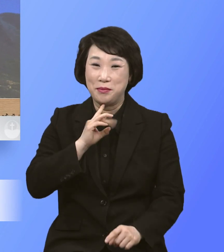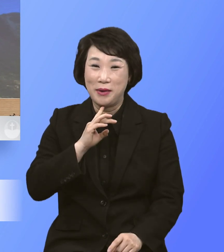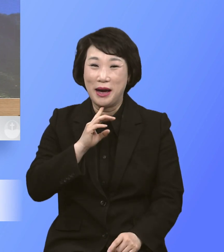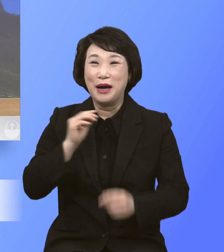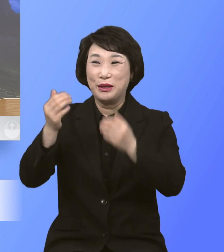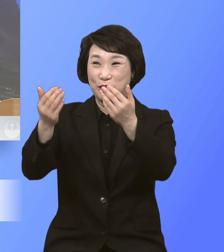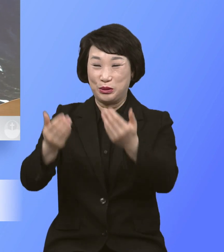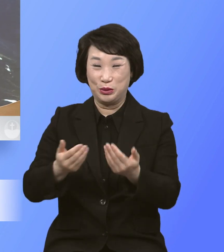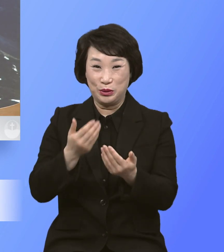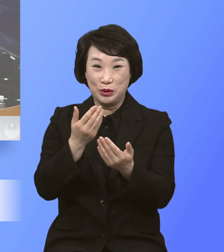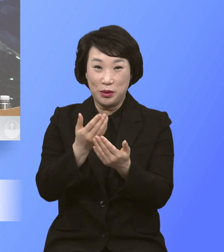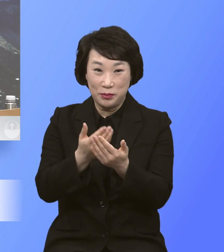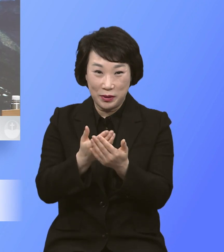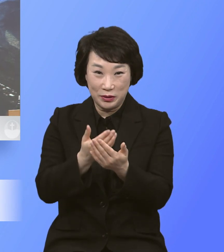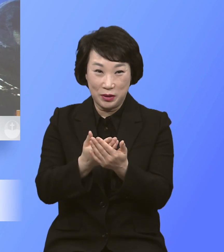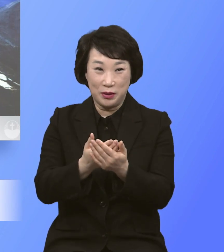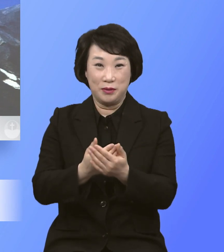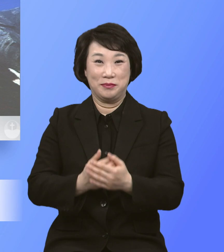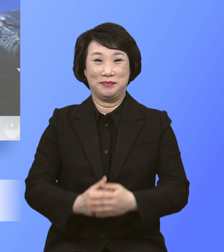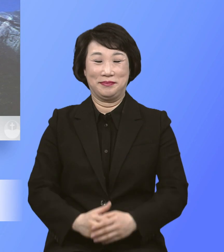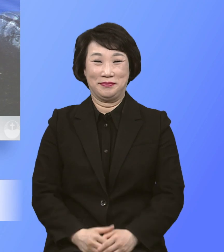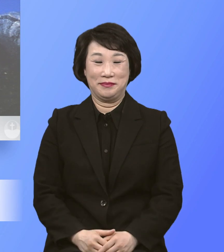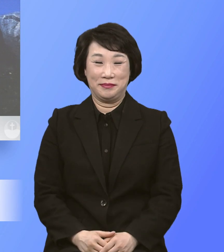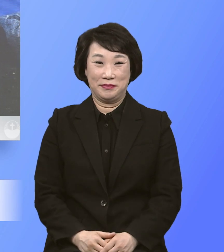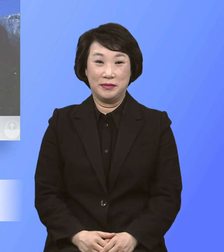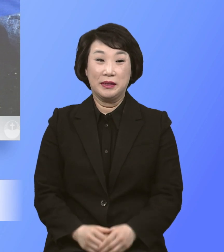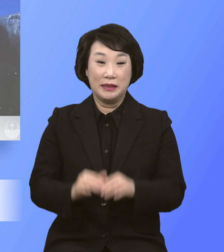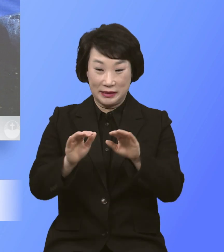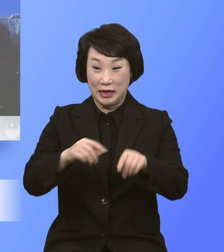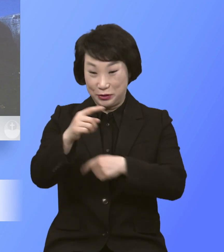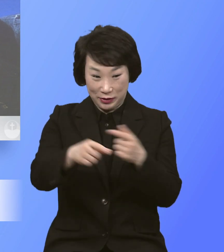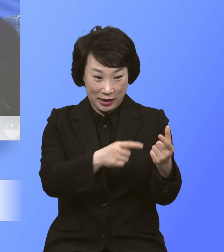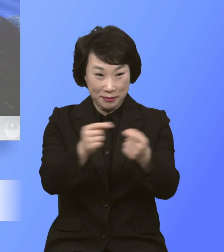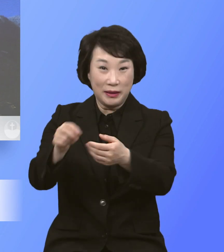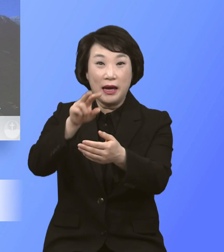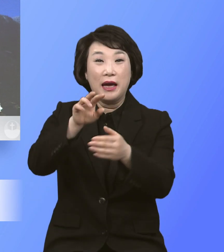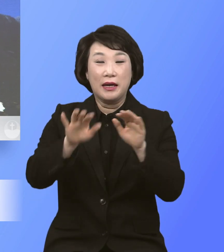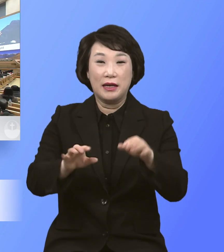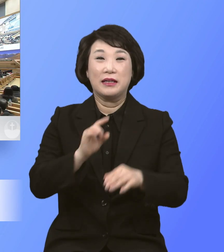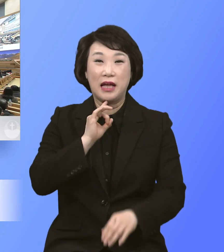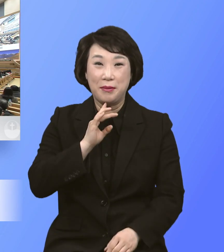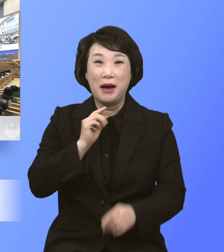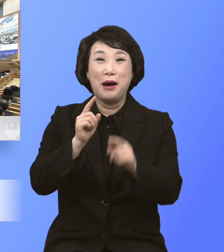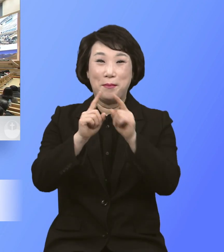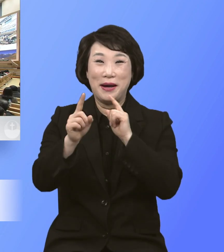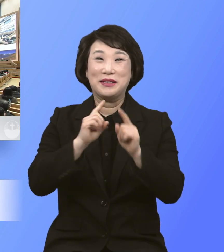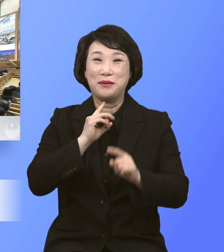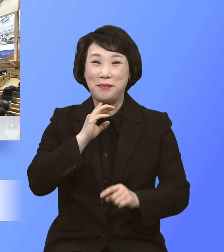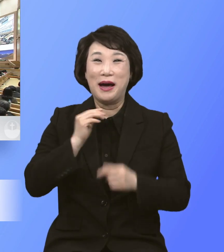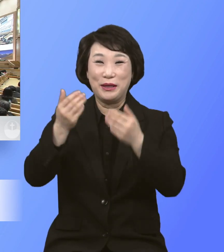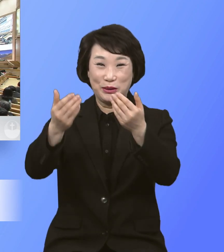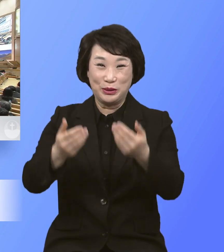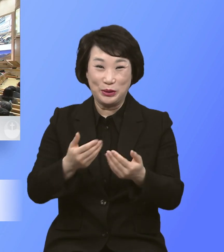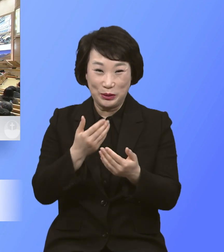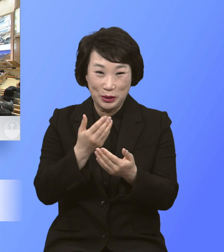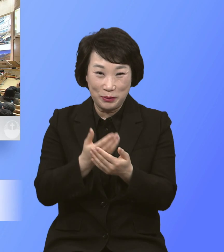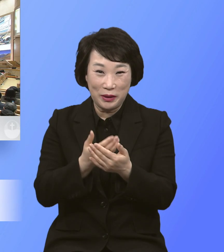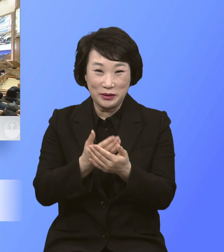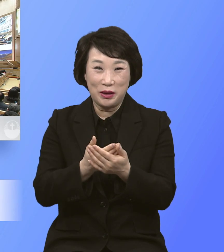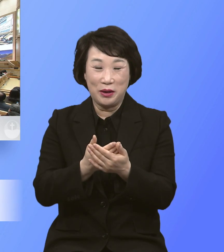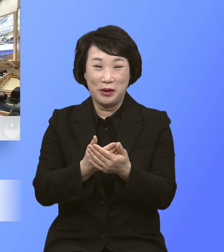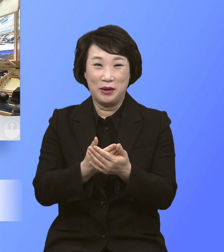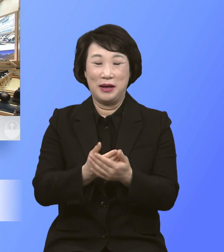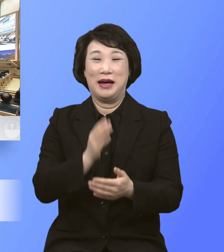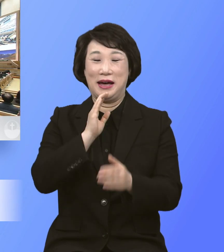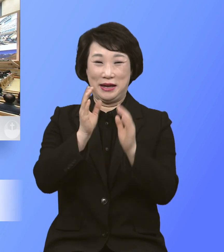말씀으로만 하옵소서. 큰 음성으로 시작. 다만 말씀으로만